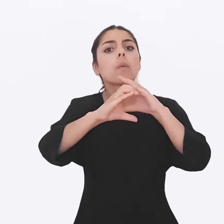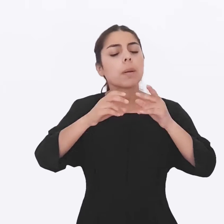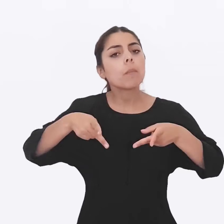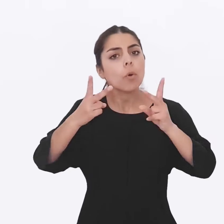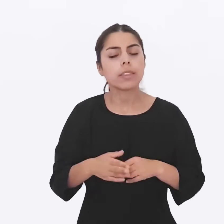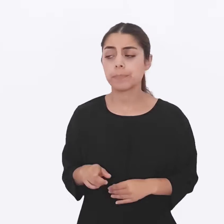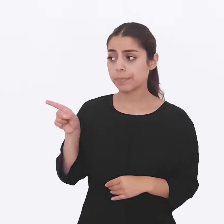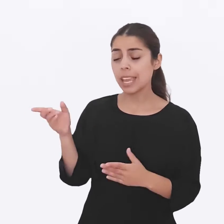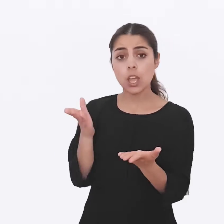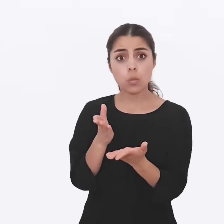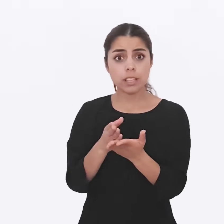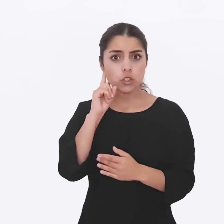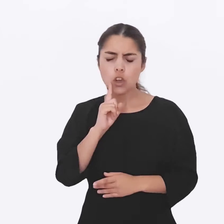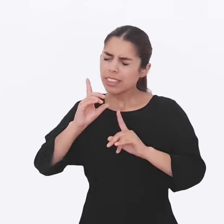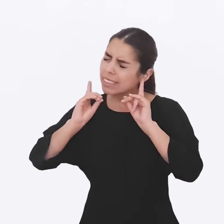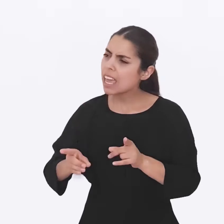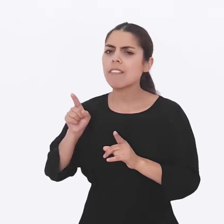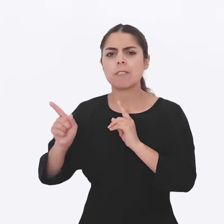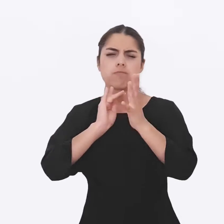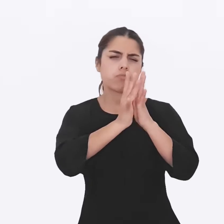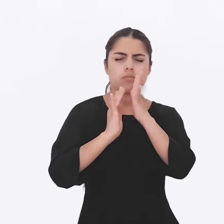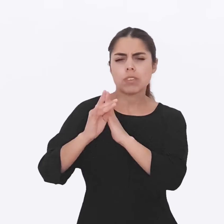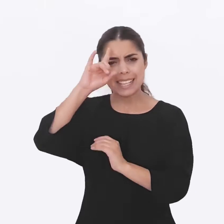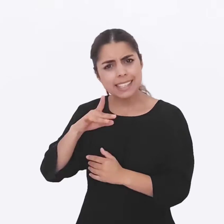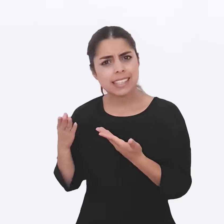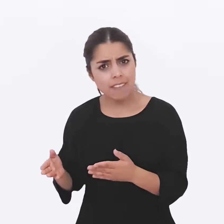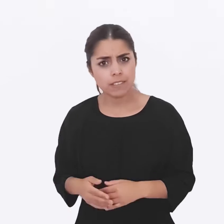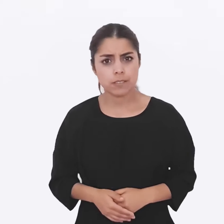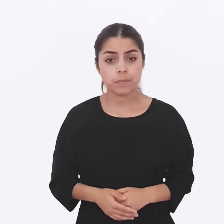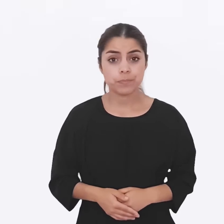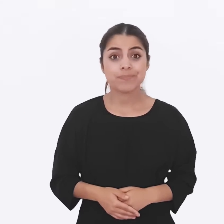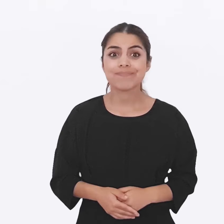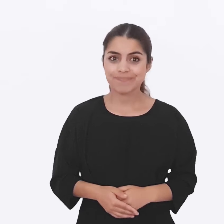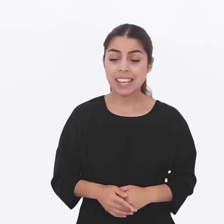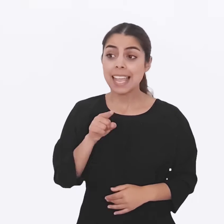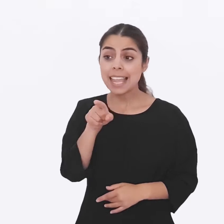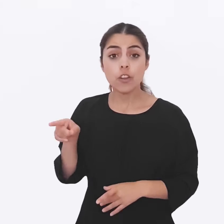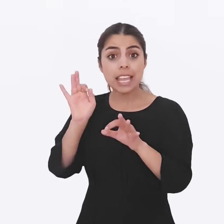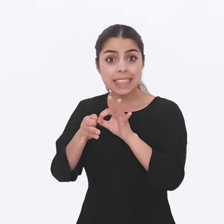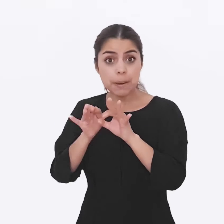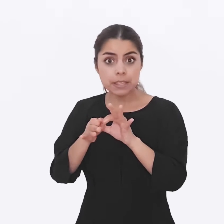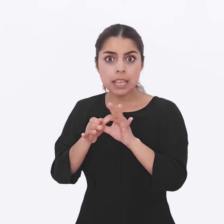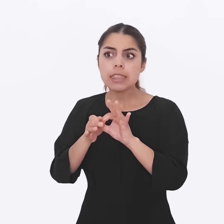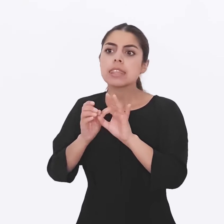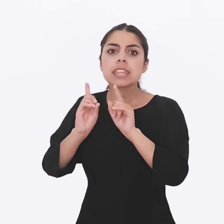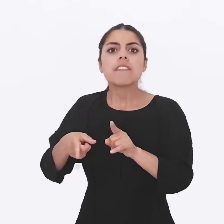escuela. Como se requiere que el estudiante sordo tenga dominio de la lengua de señas chilena, la recomendación es que las y los